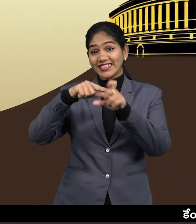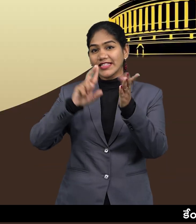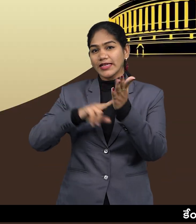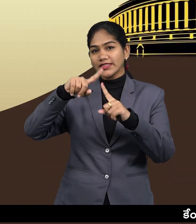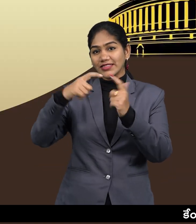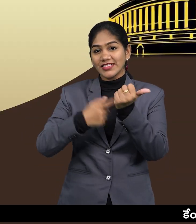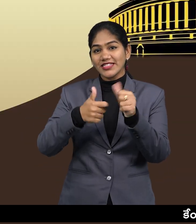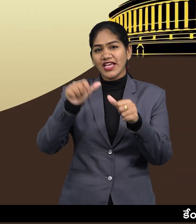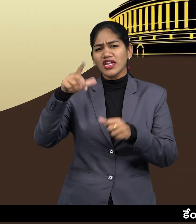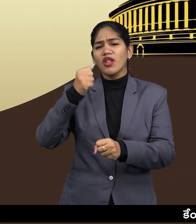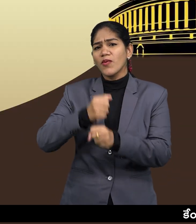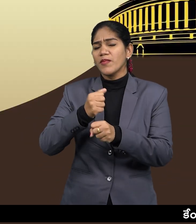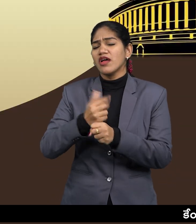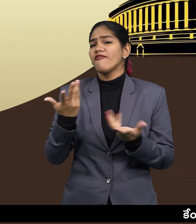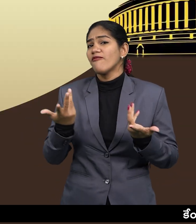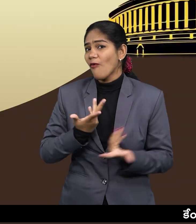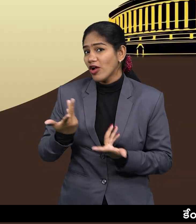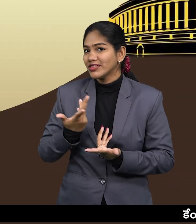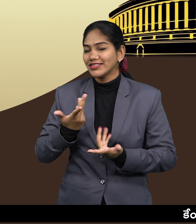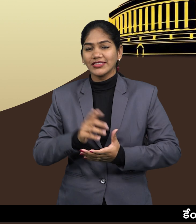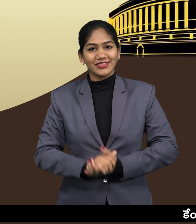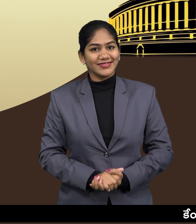కేంద్ర ప్రభుత్వం అంటే ఏంటి?